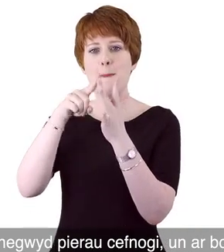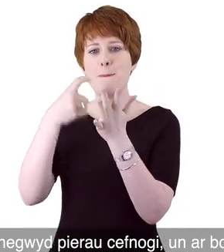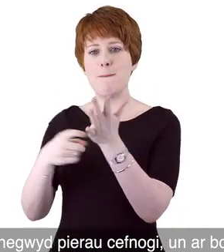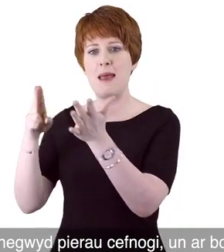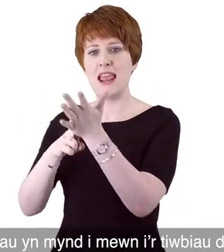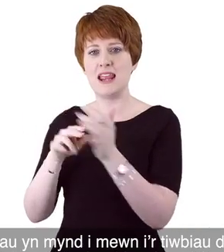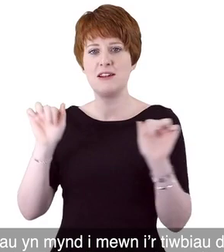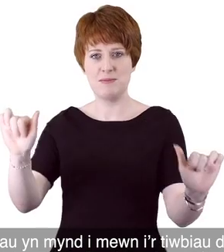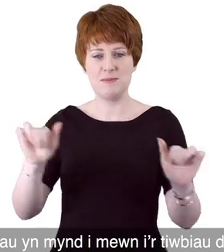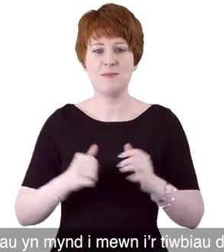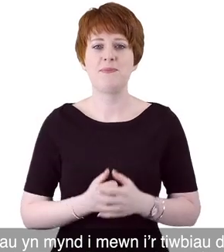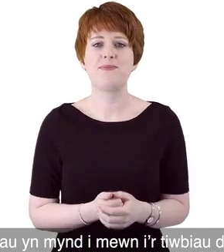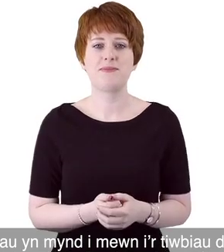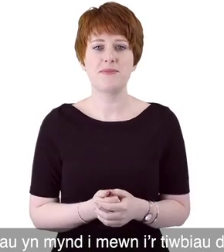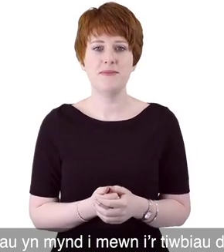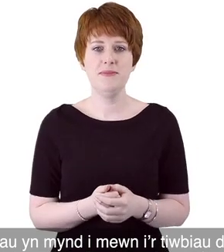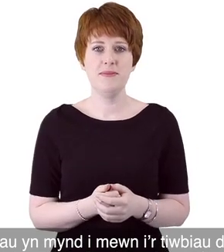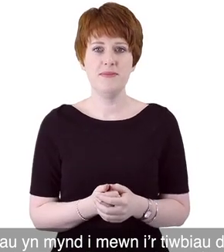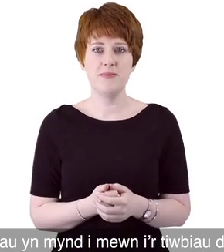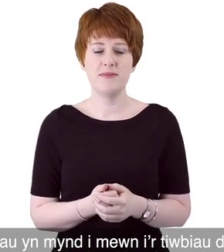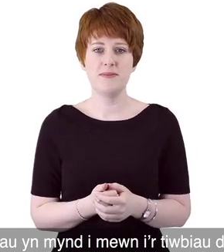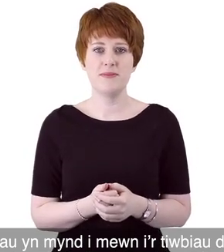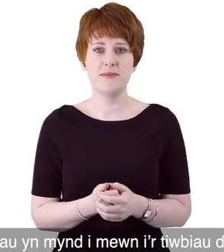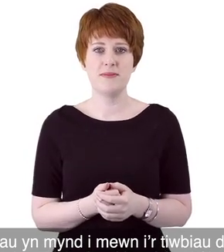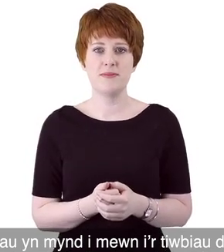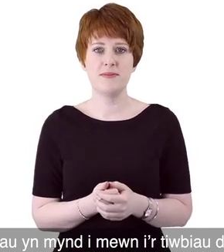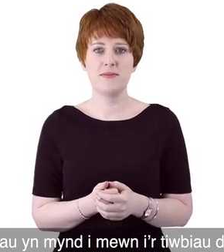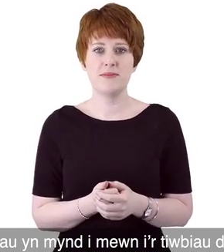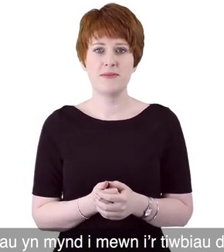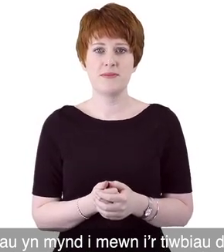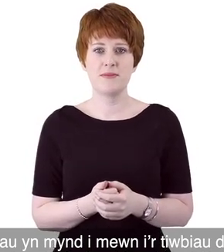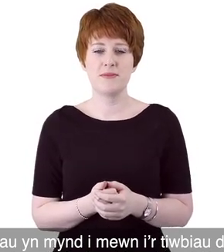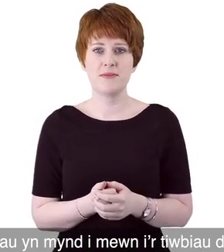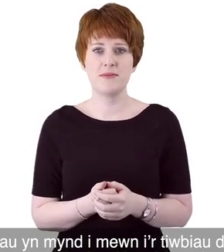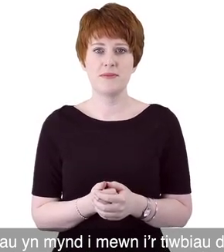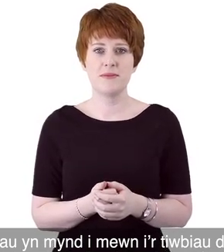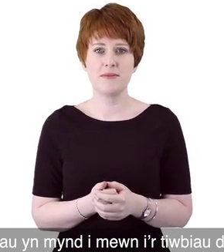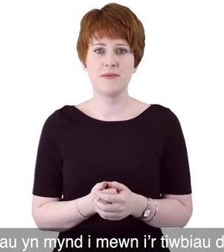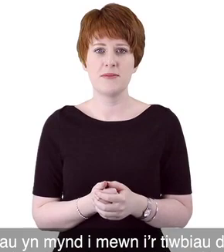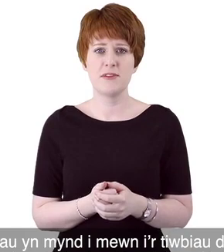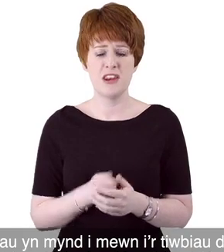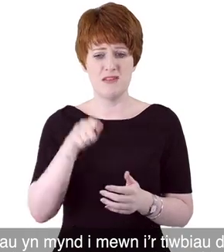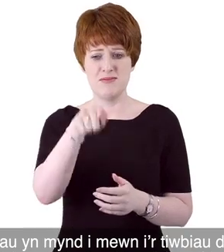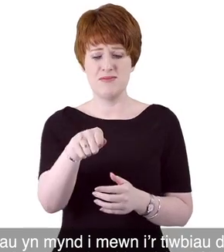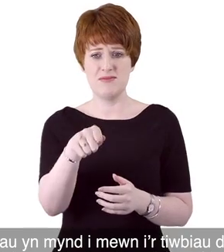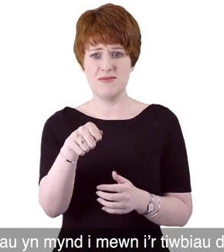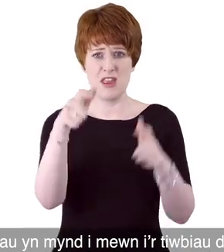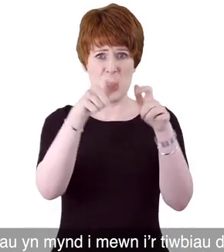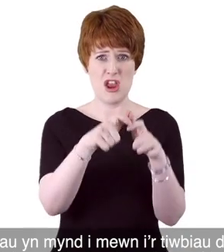1899. Mae trenau yn mynd mewn i'r tiwbiau drwy byrdd cerrig tal, a dylunwyd i gyd fynd